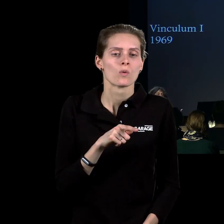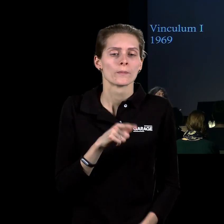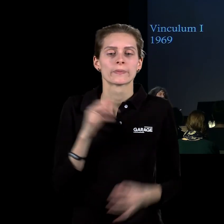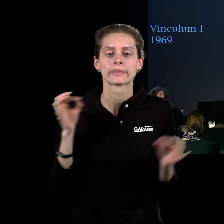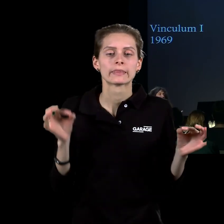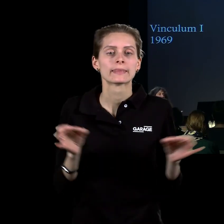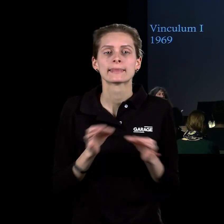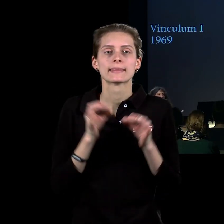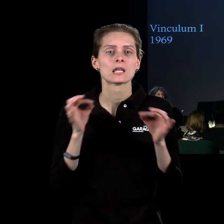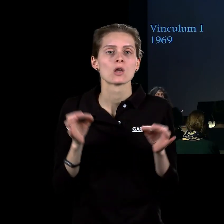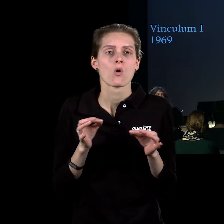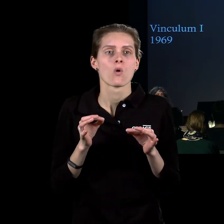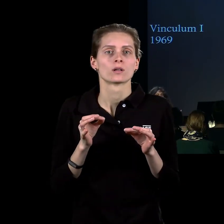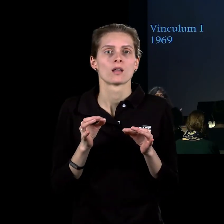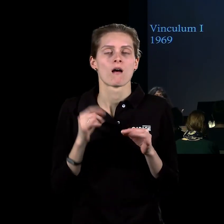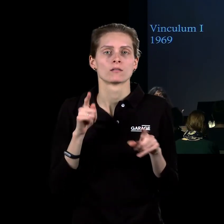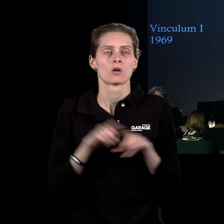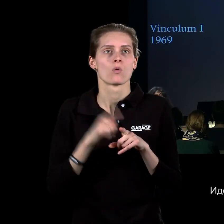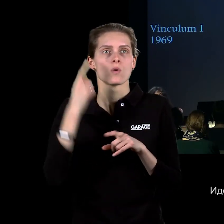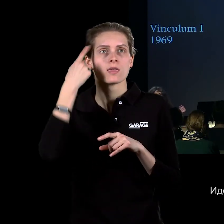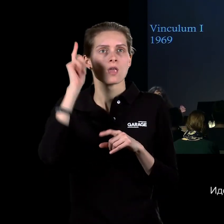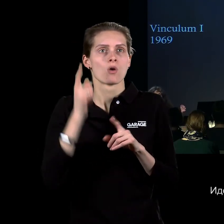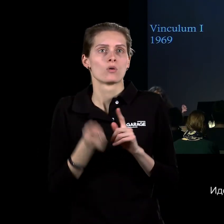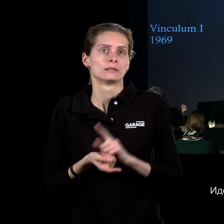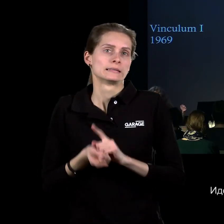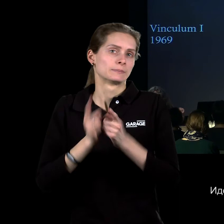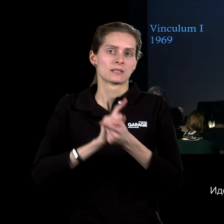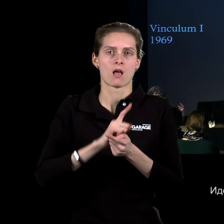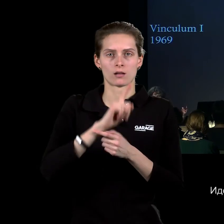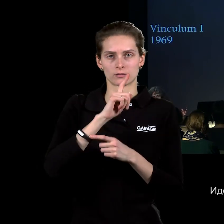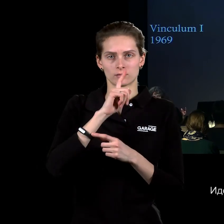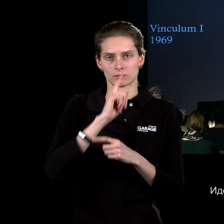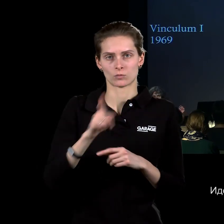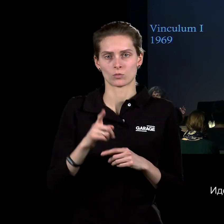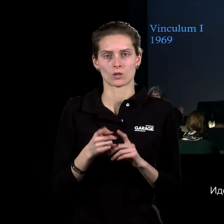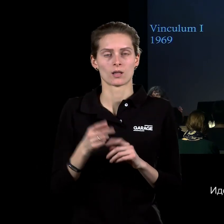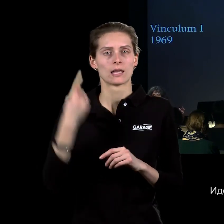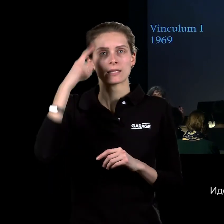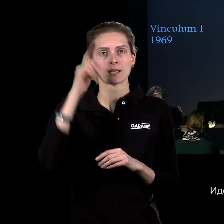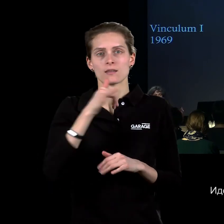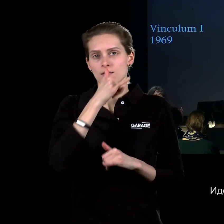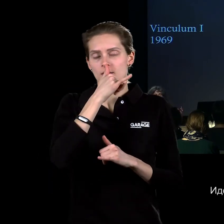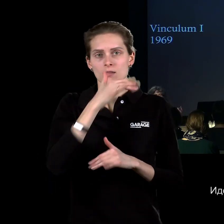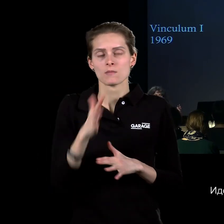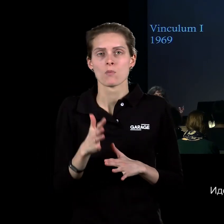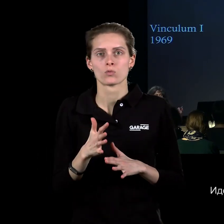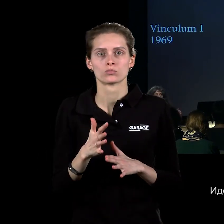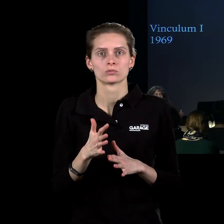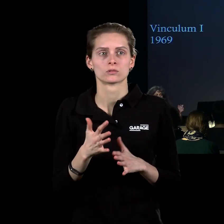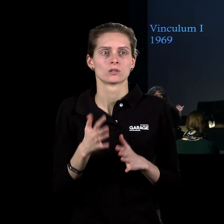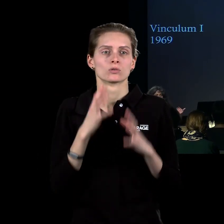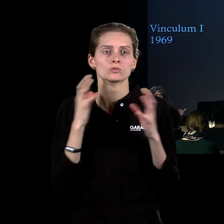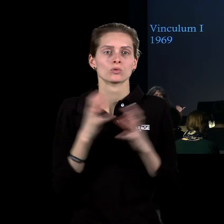что неизбежно эту идею будет искажать. Идея не может сохранить свою концептуальность, идея не может сохранить свою абсолютную